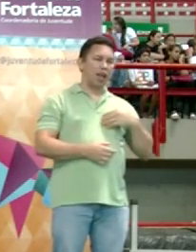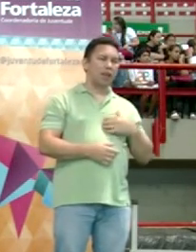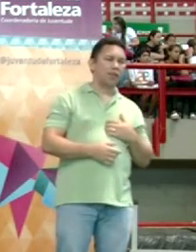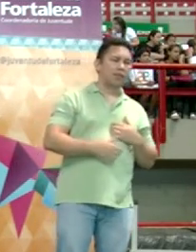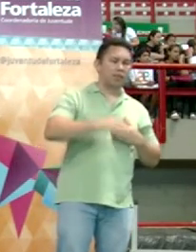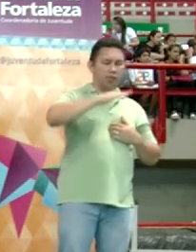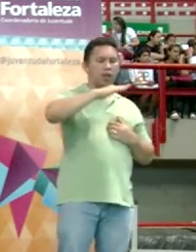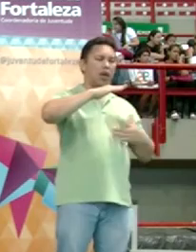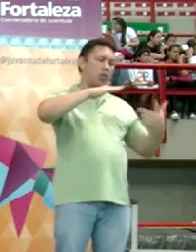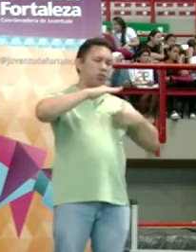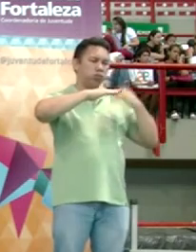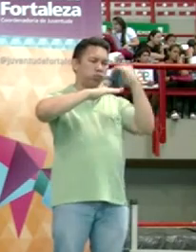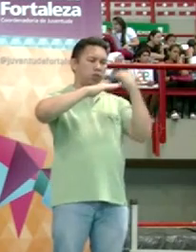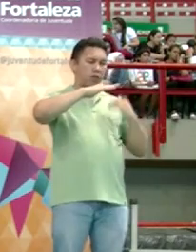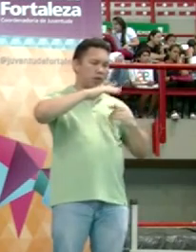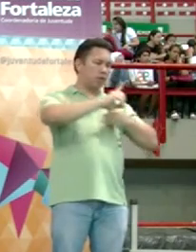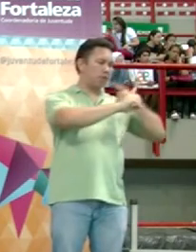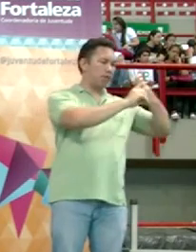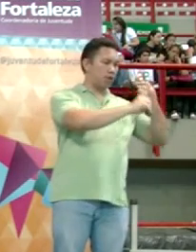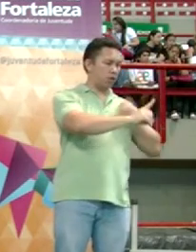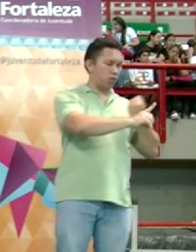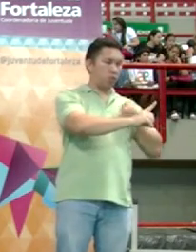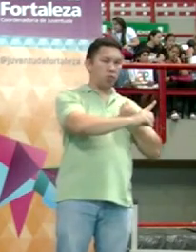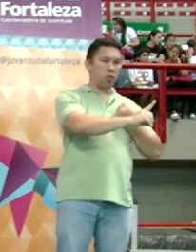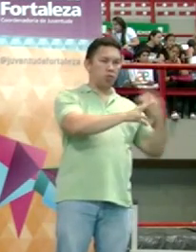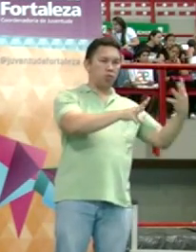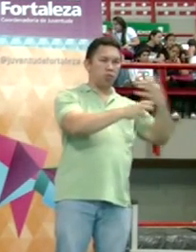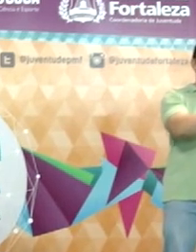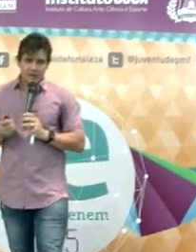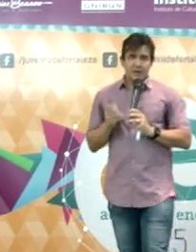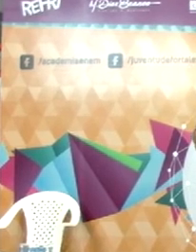fração vezes o número. Tá certo, pessoal? Vamos lá.